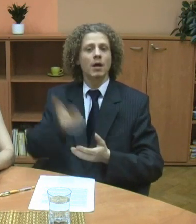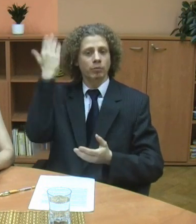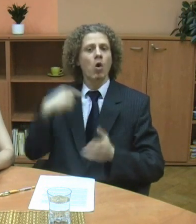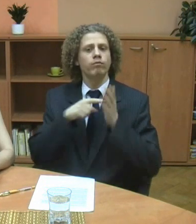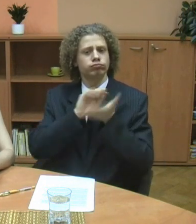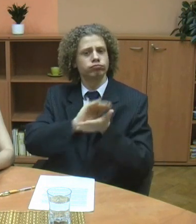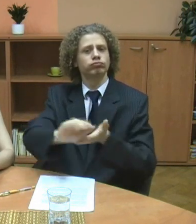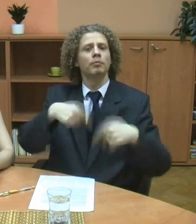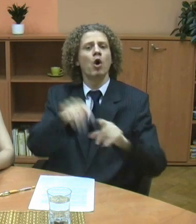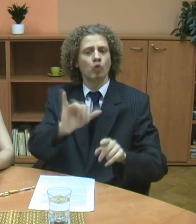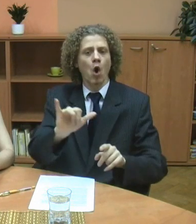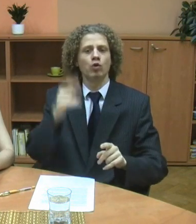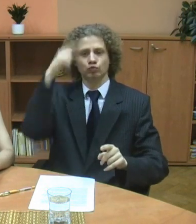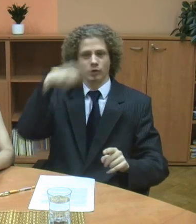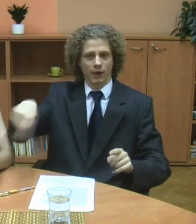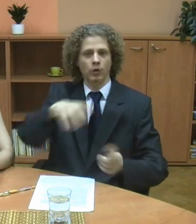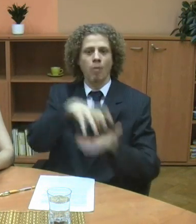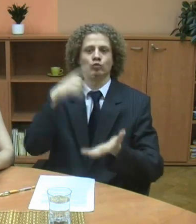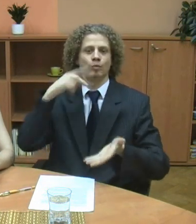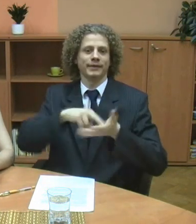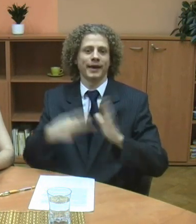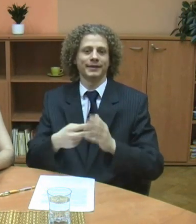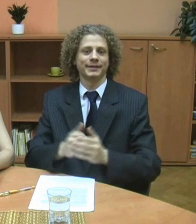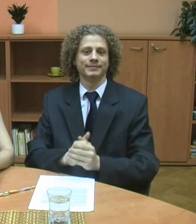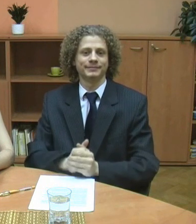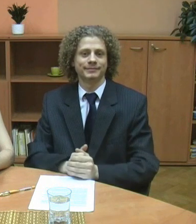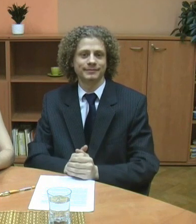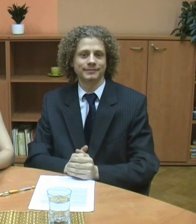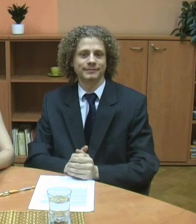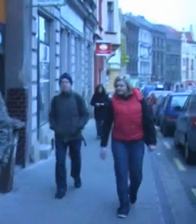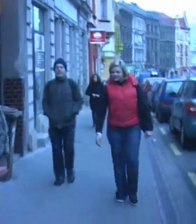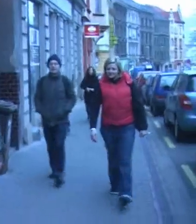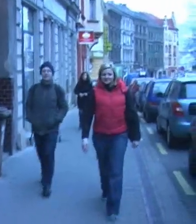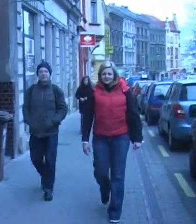Byla určena studentům oboru zubní technik.